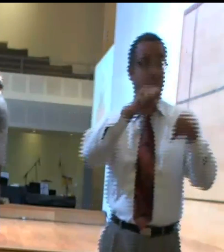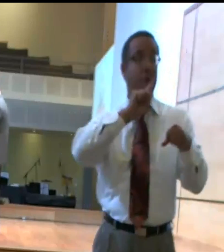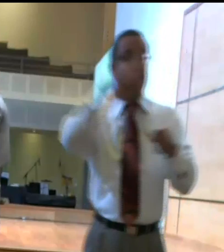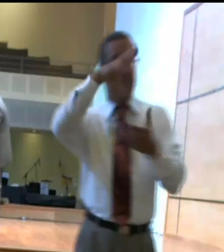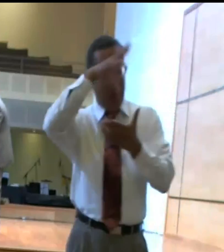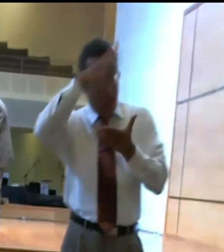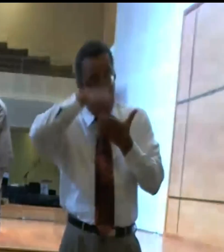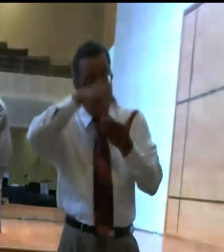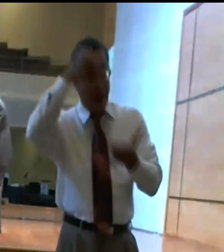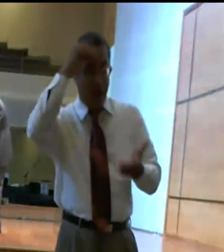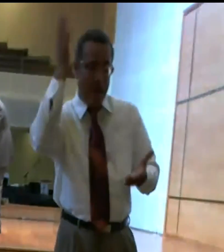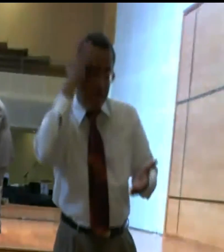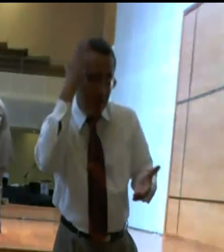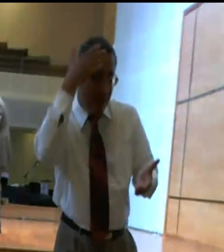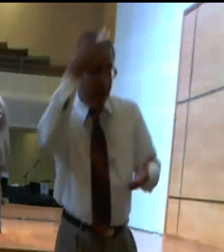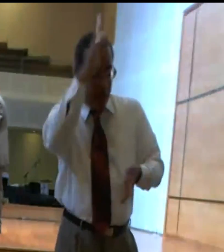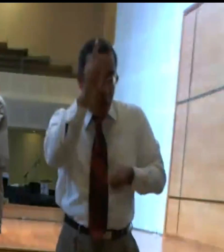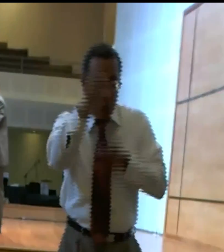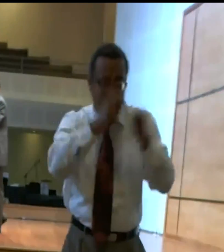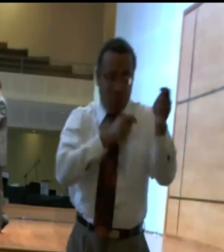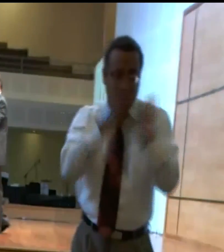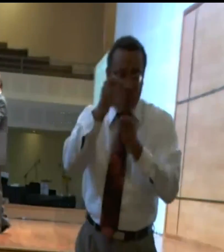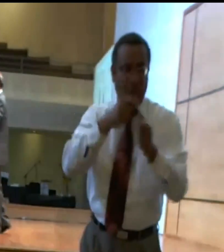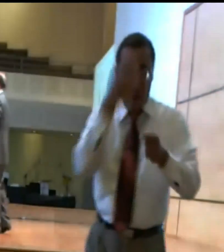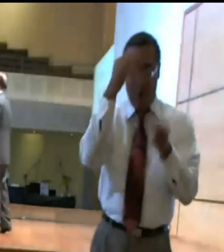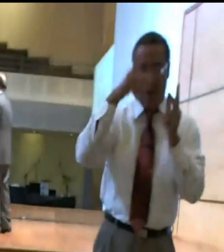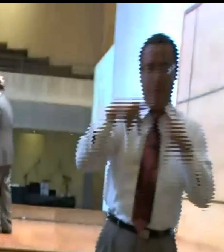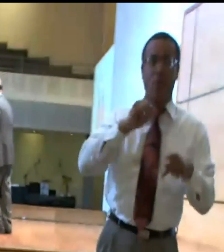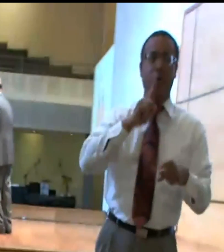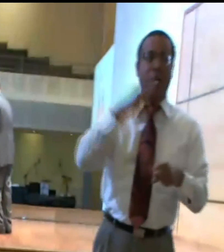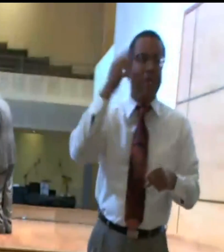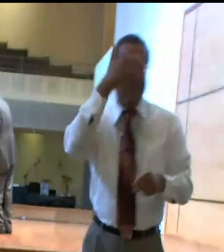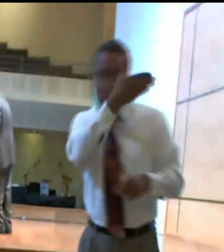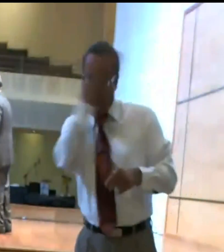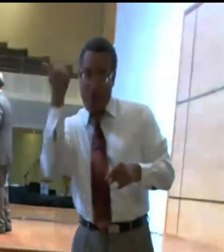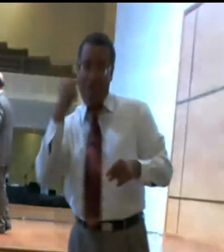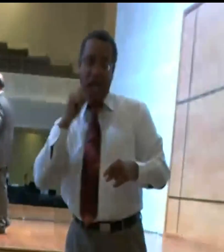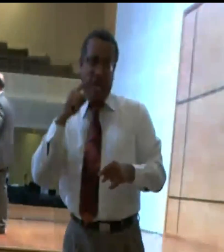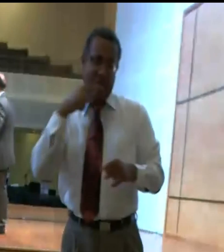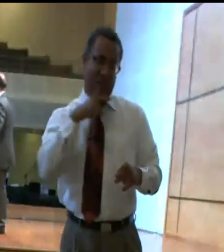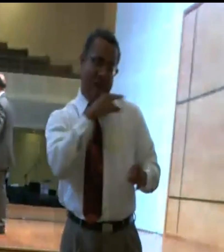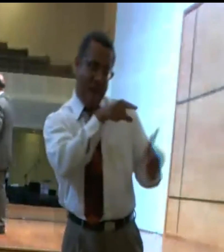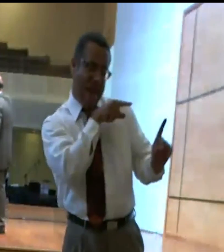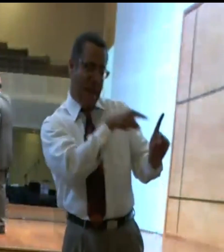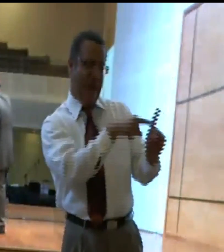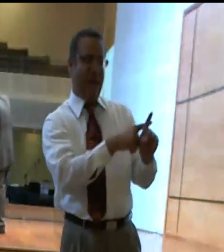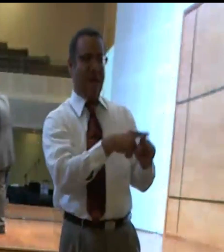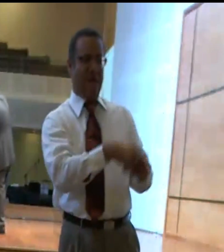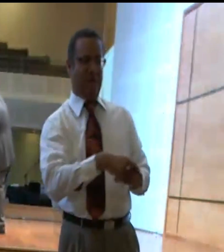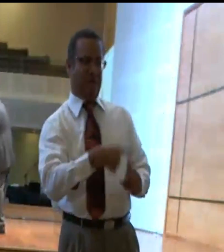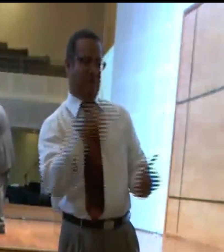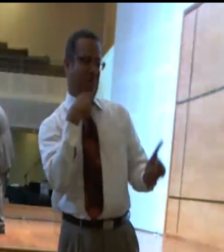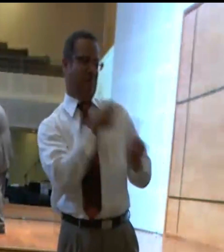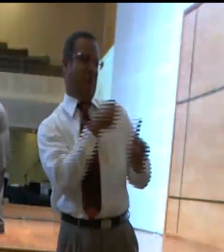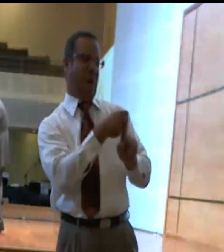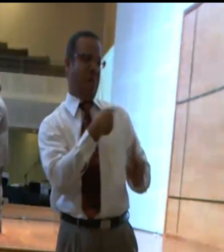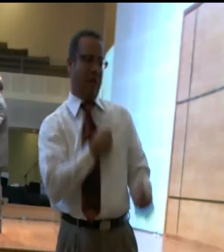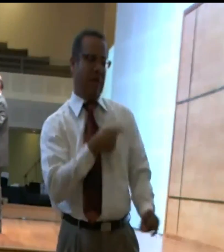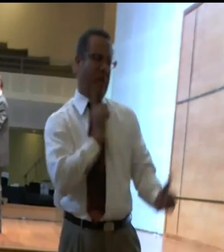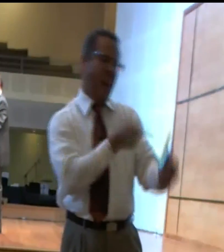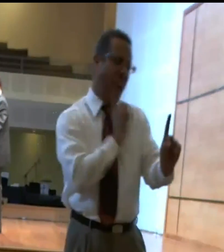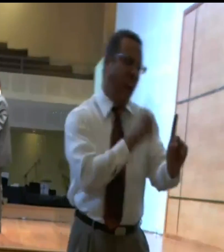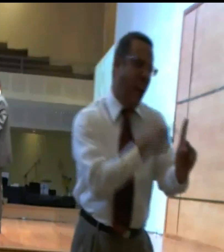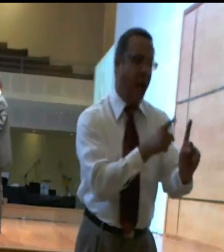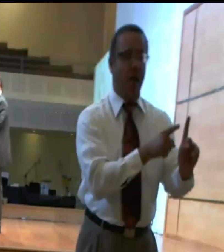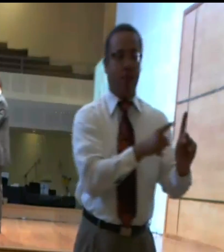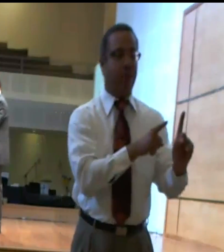la sabiduría de la que habla Salomón en este pasaje no señala a un individuo que tiene un alto coeficiente intelectual o